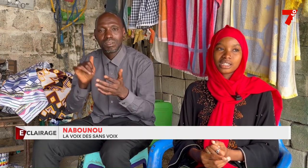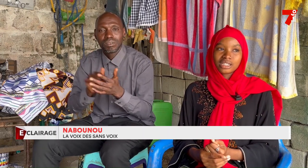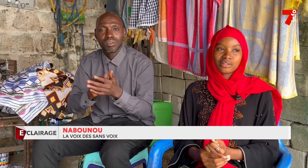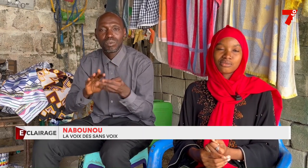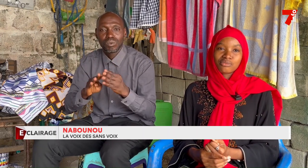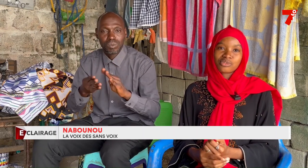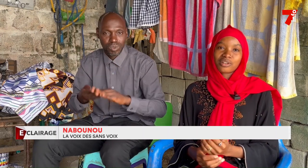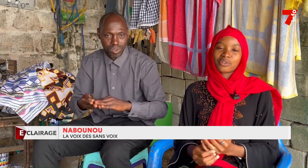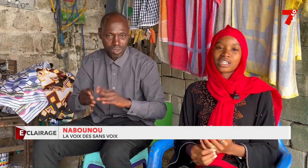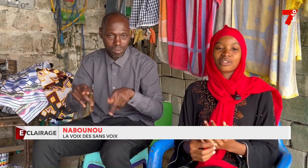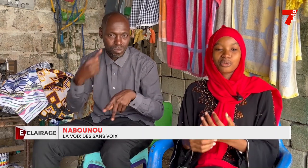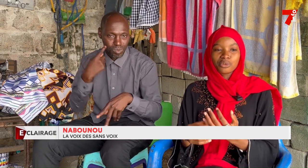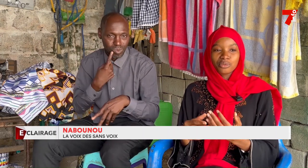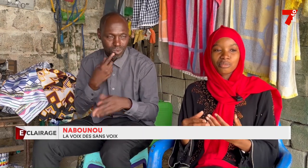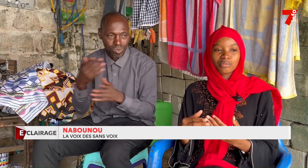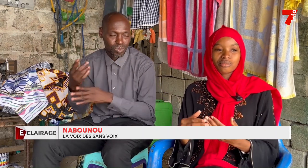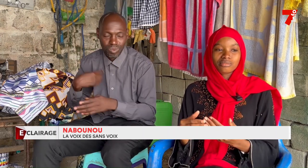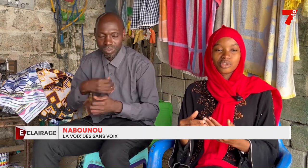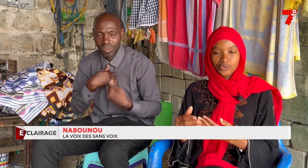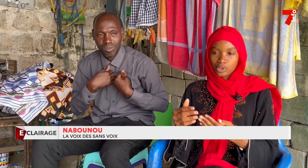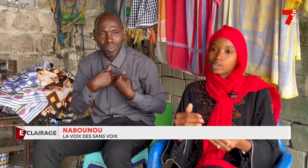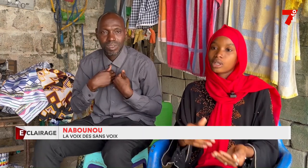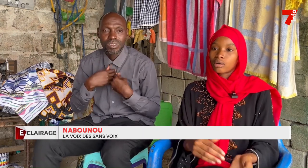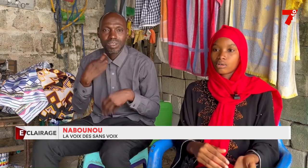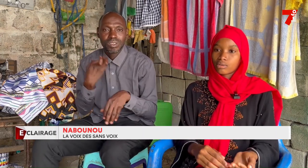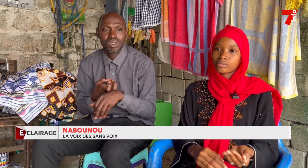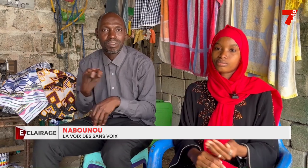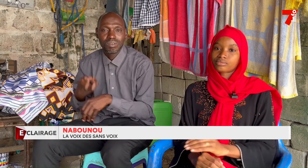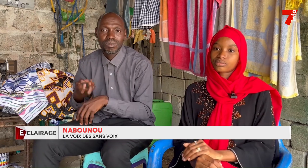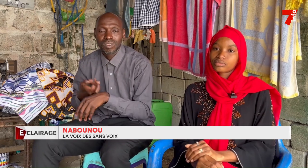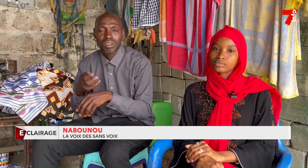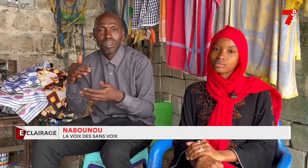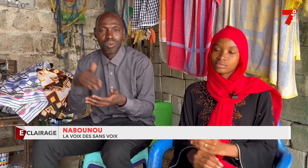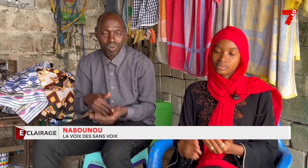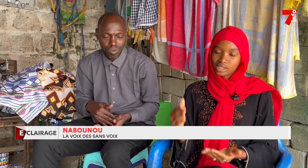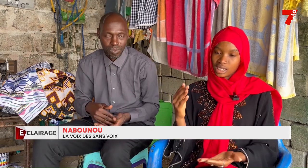Mais nous avons quelques difficultés encore.